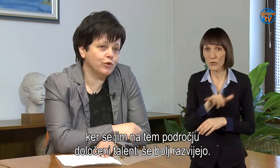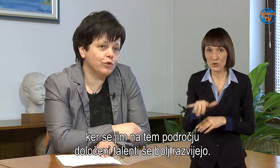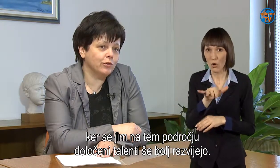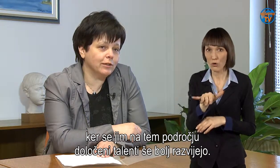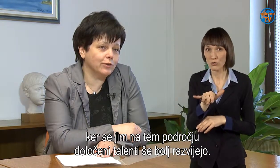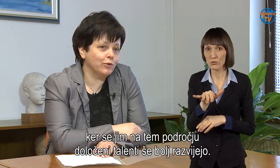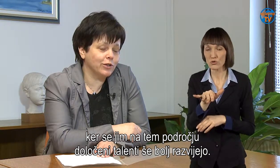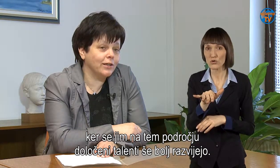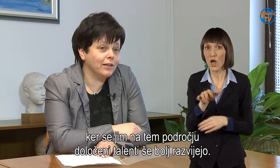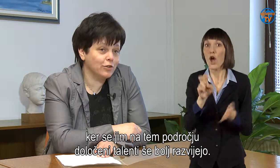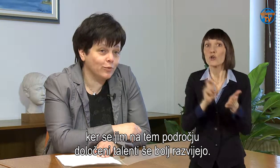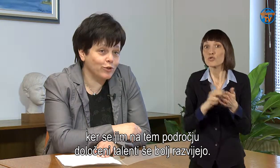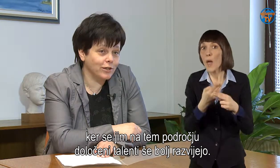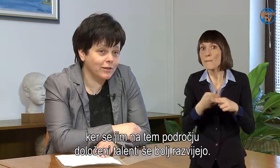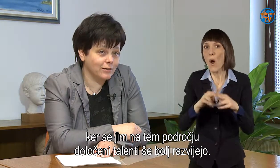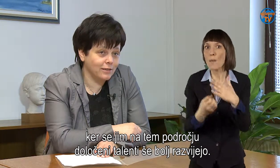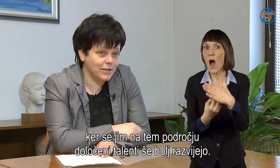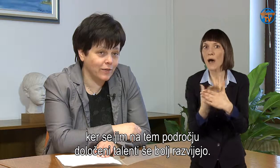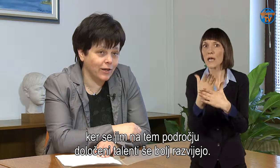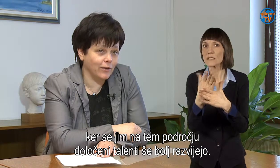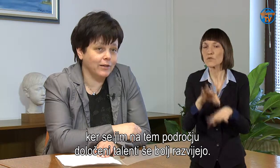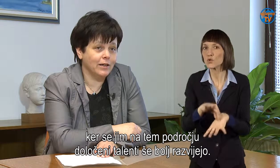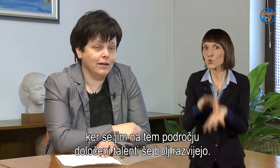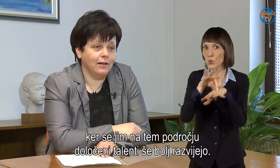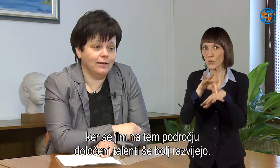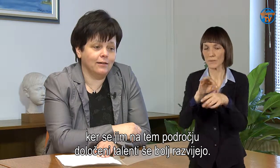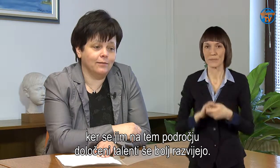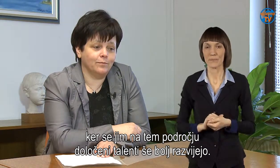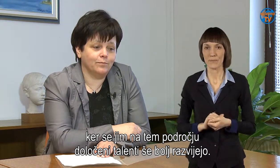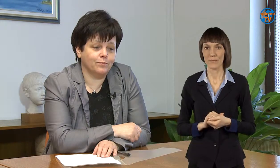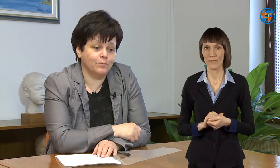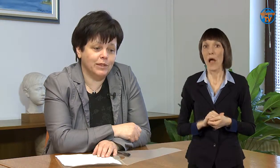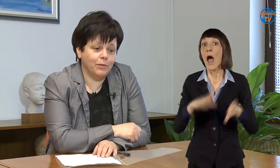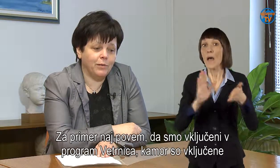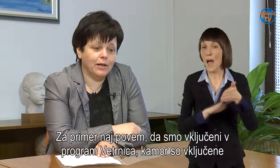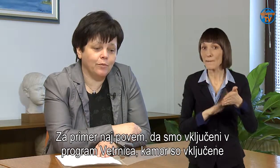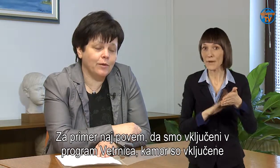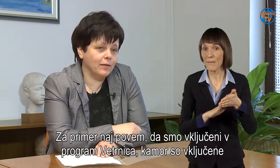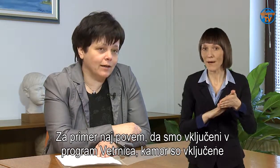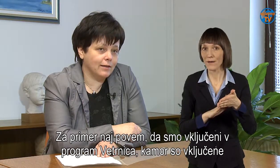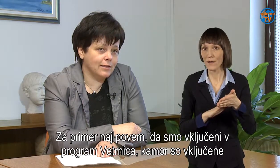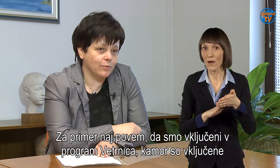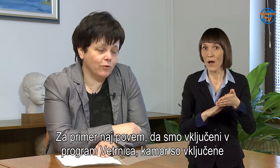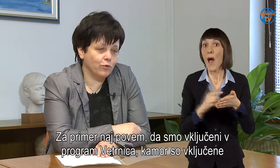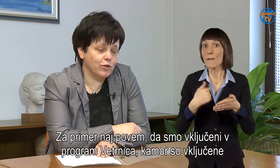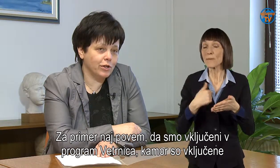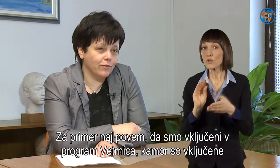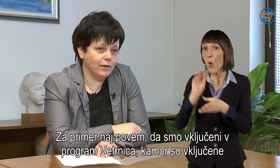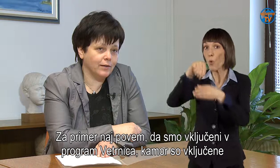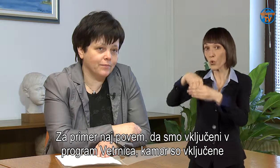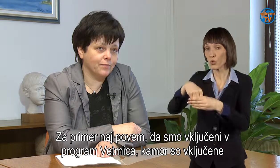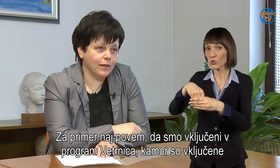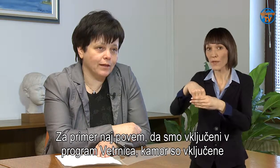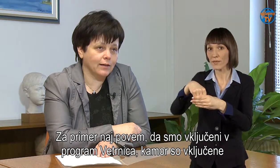tem področju določeni talenti še boljše razvijajo. Za primer naj povem, da smo vključeni